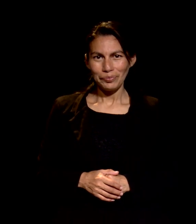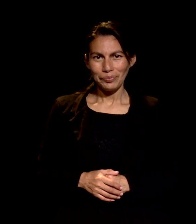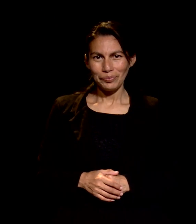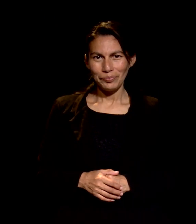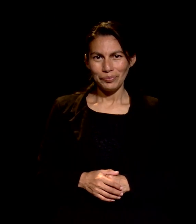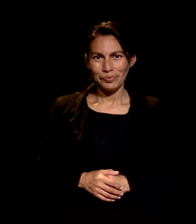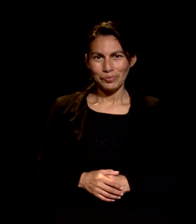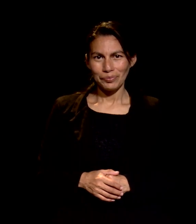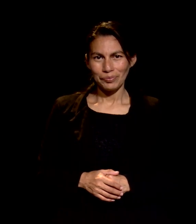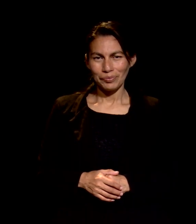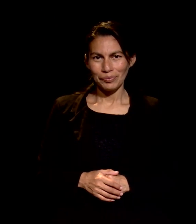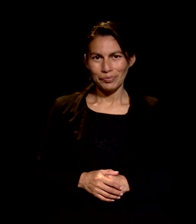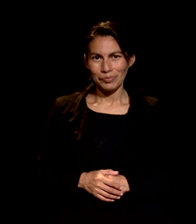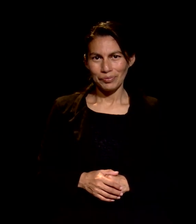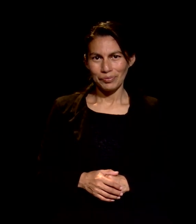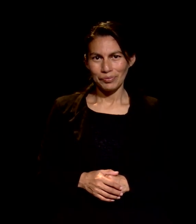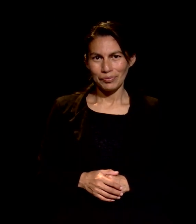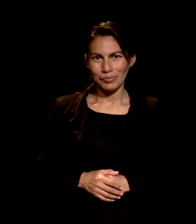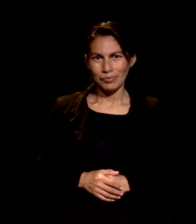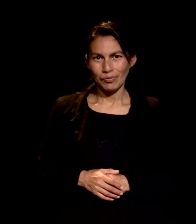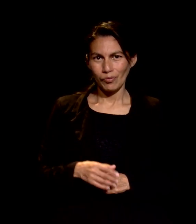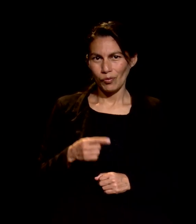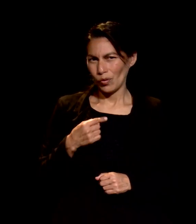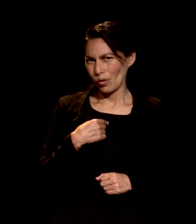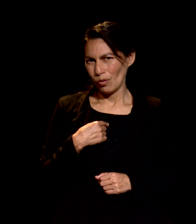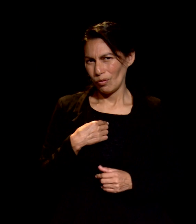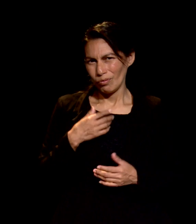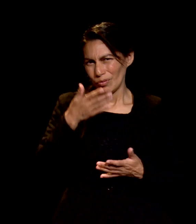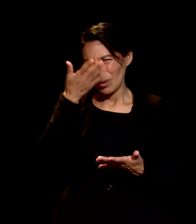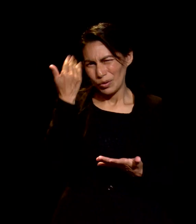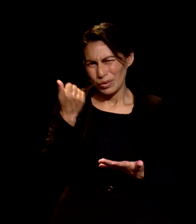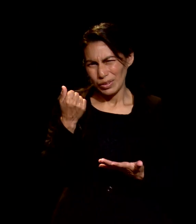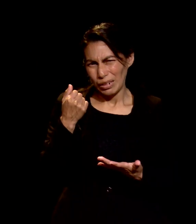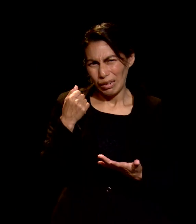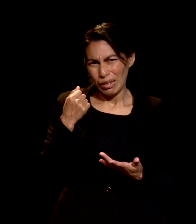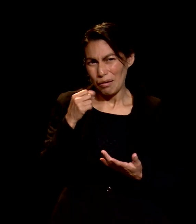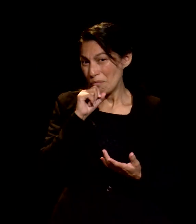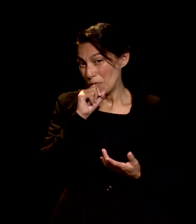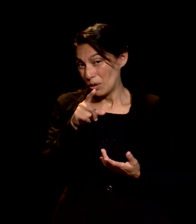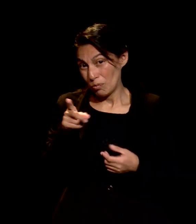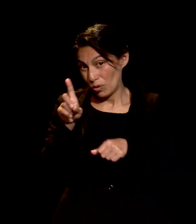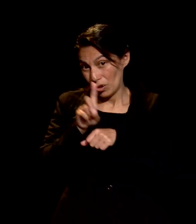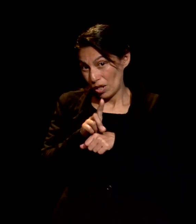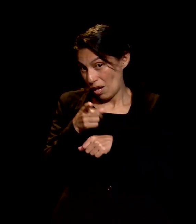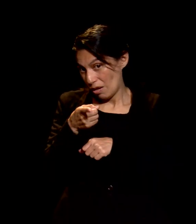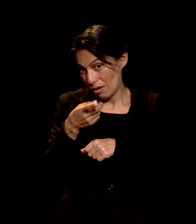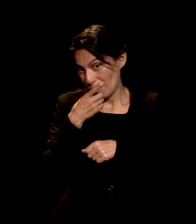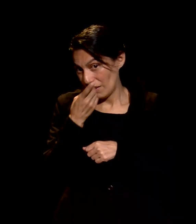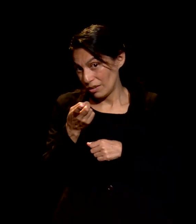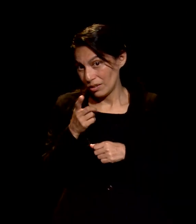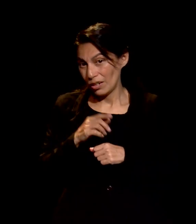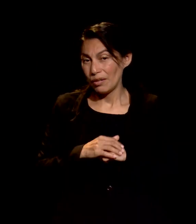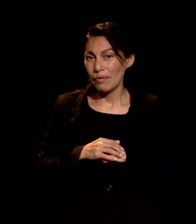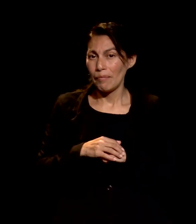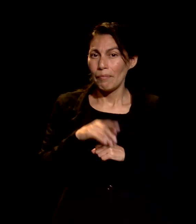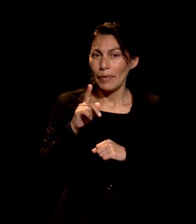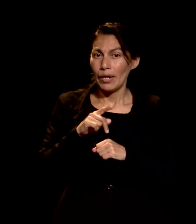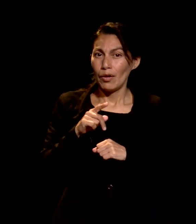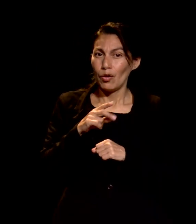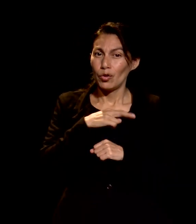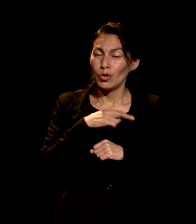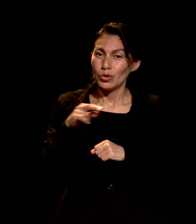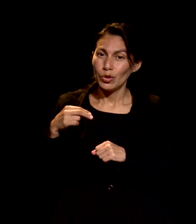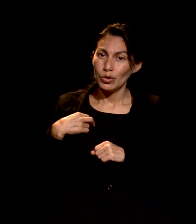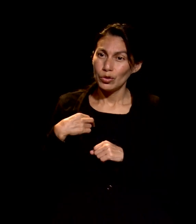el asunto aquí no no lo relaciono muy bien si fue el mismo día que ella cuenta pero cuando